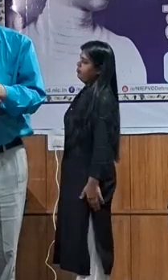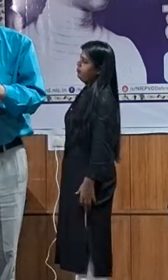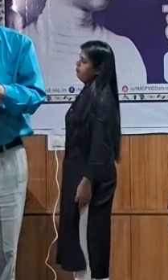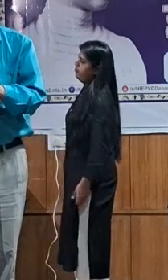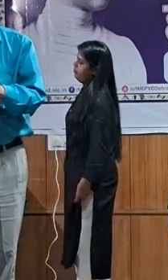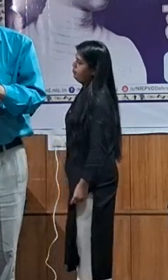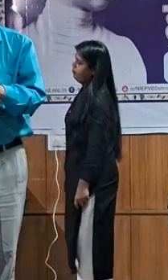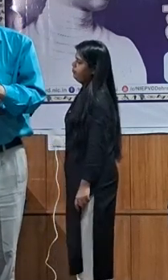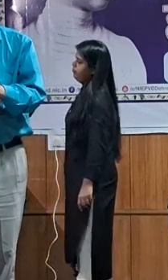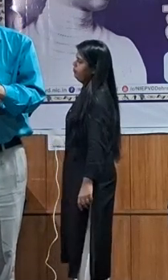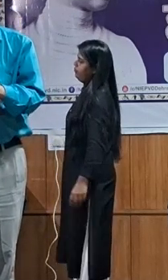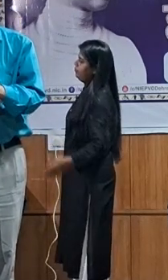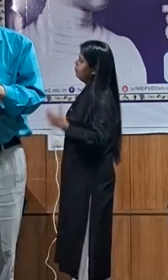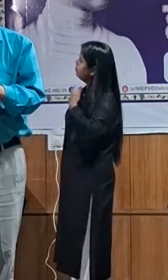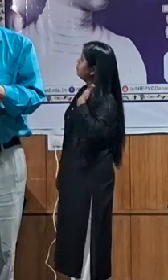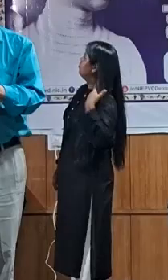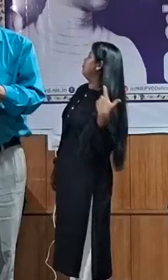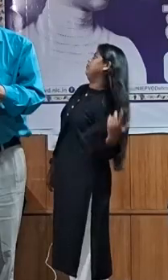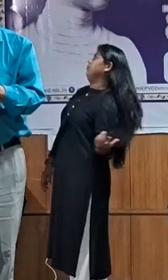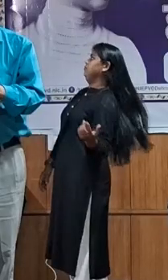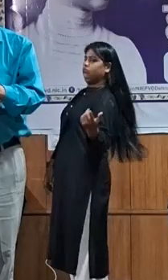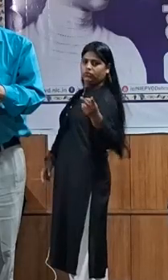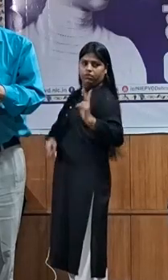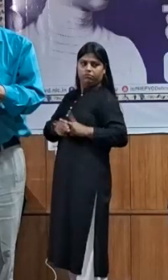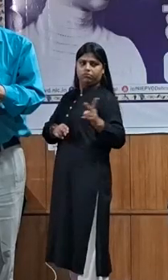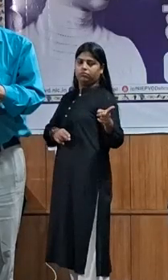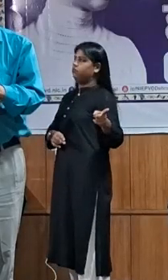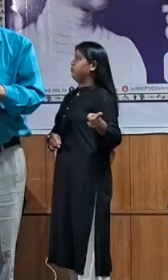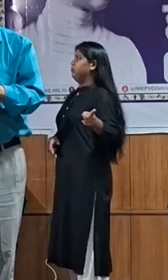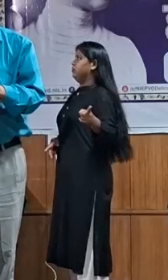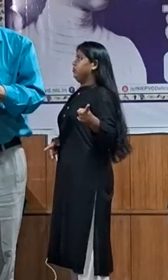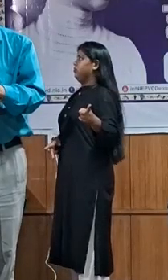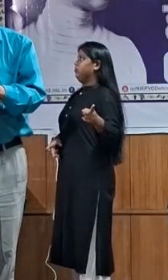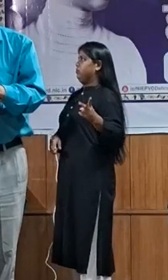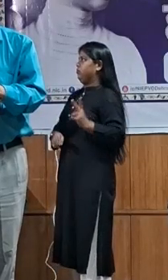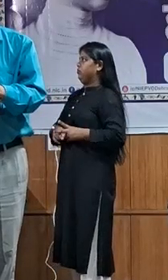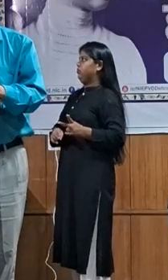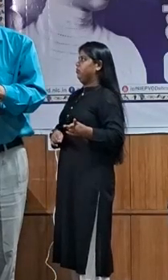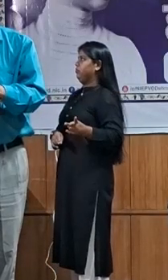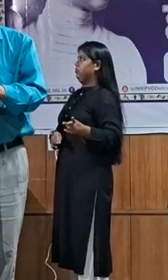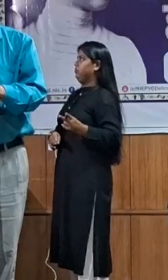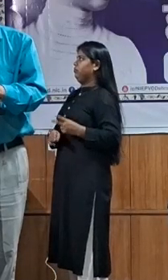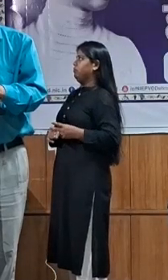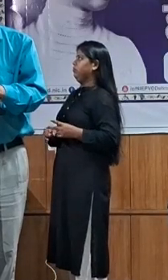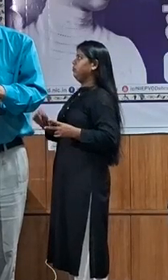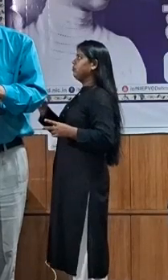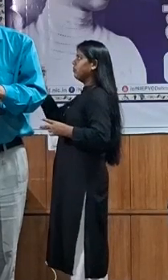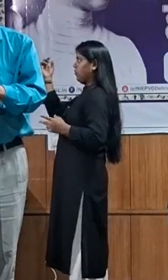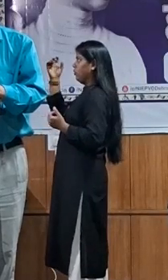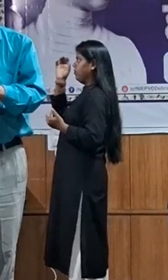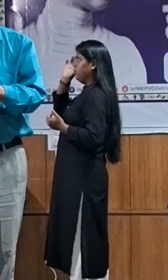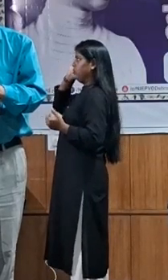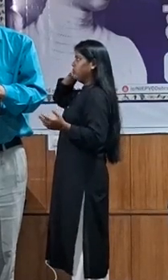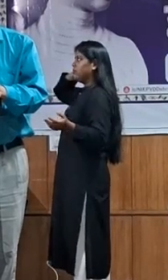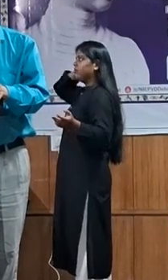आकाश पर दृष्टि रहे अग्नि में, आशा